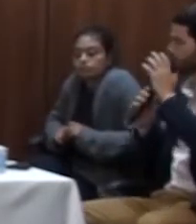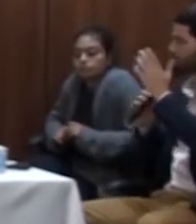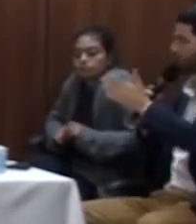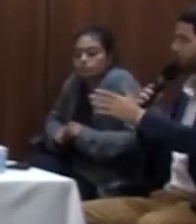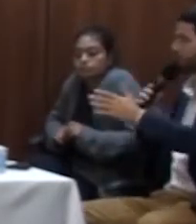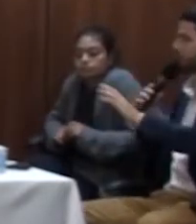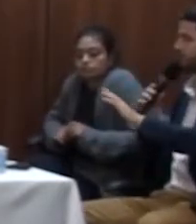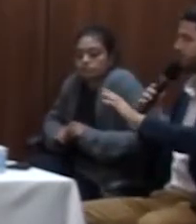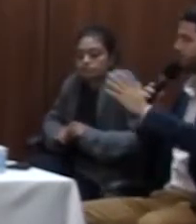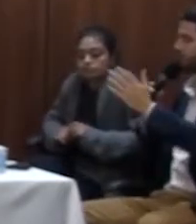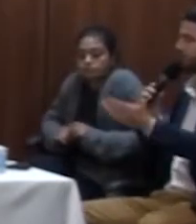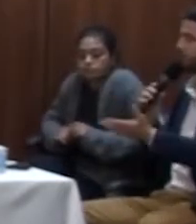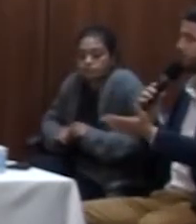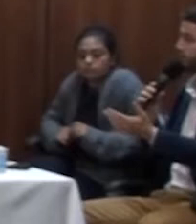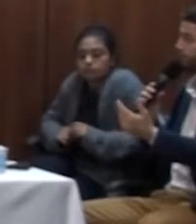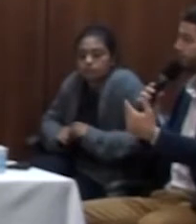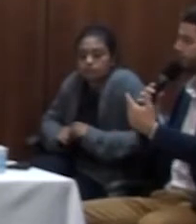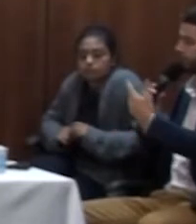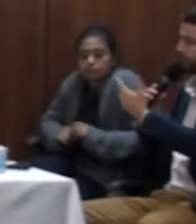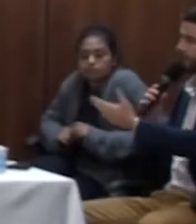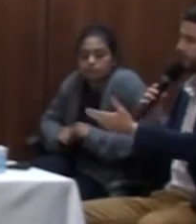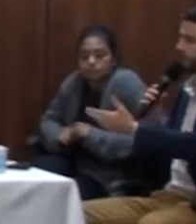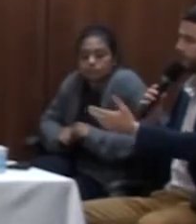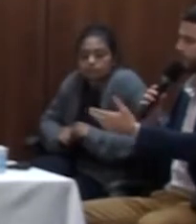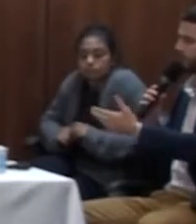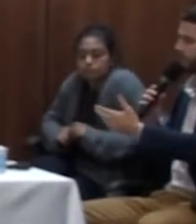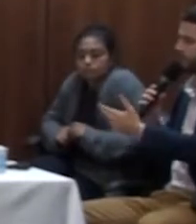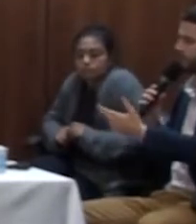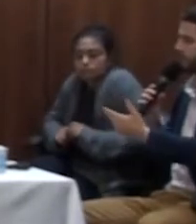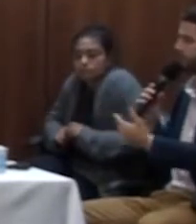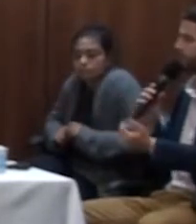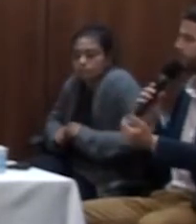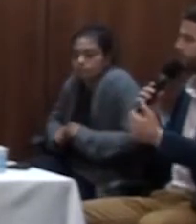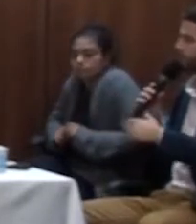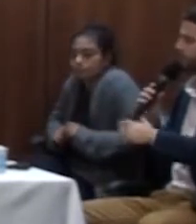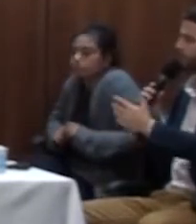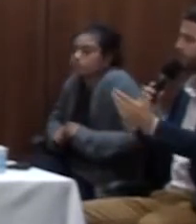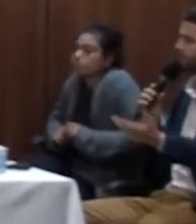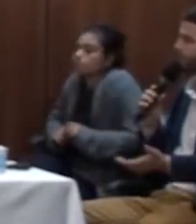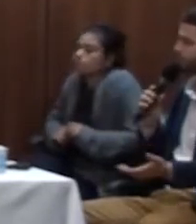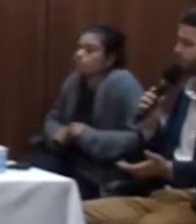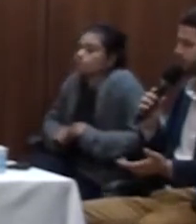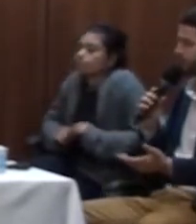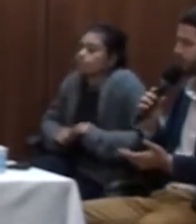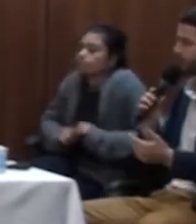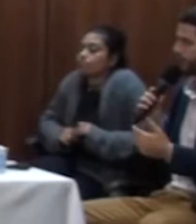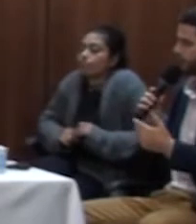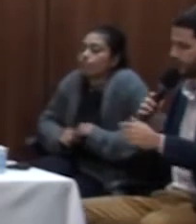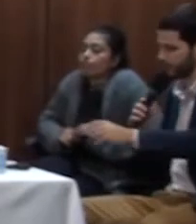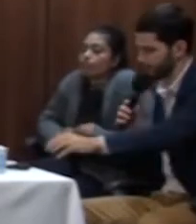Então, só quis fazer essa contextualização para que quando a gente fazer as nossas análises, apresentação de dados, a gente saber do que a gente está